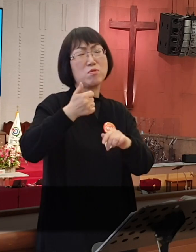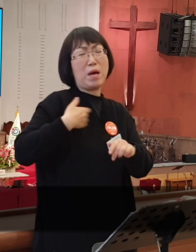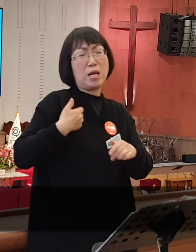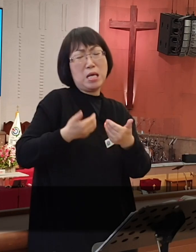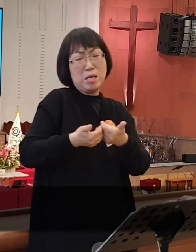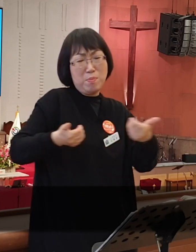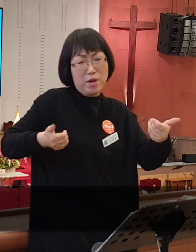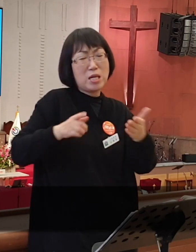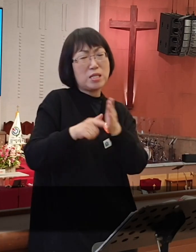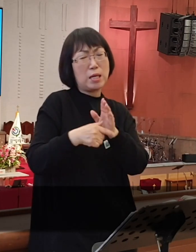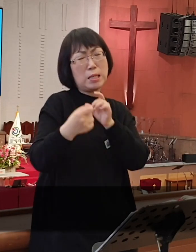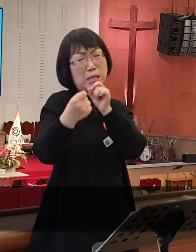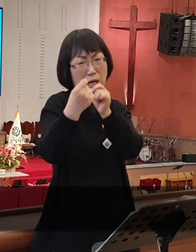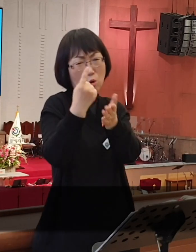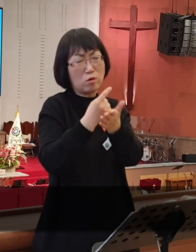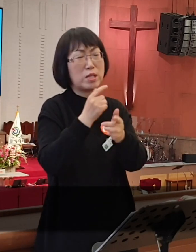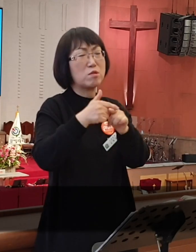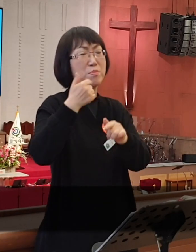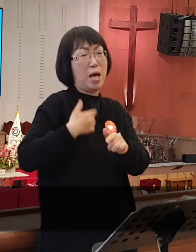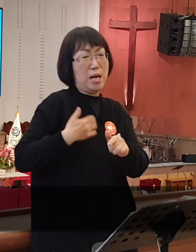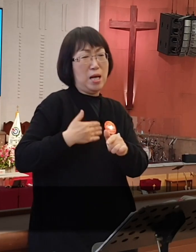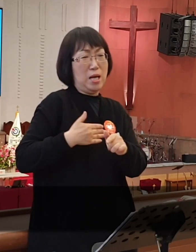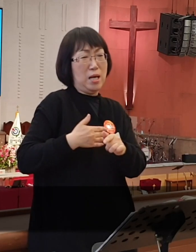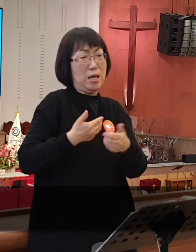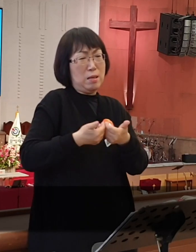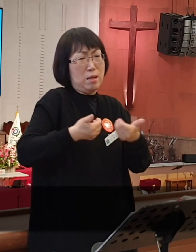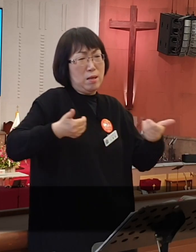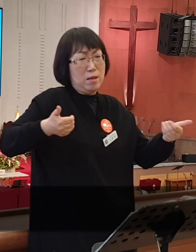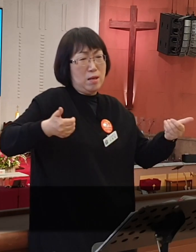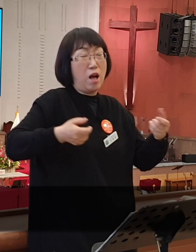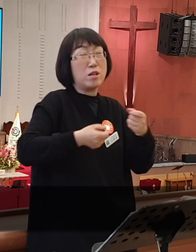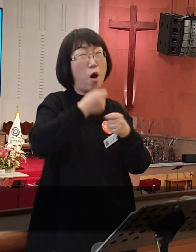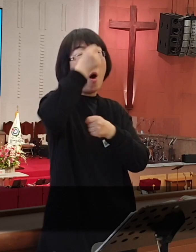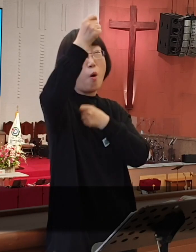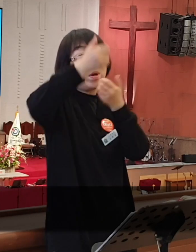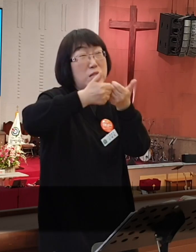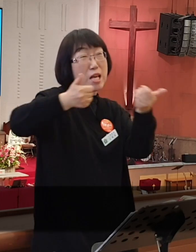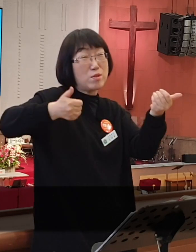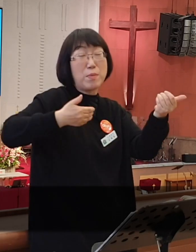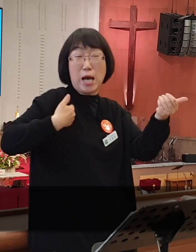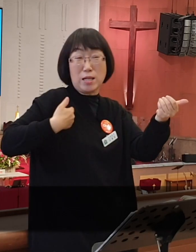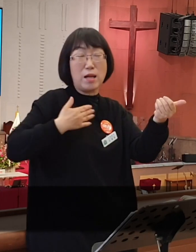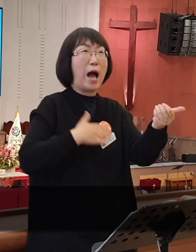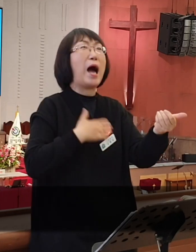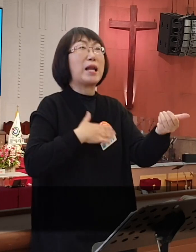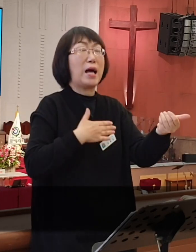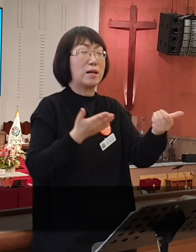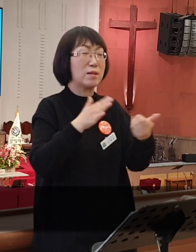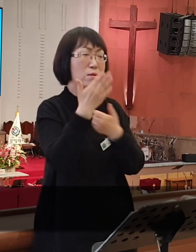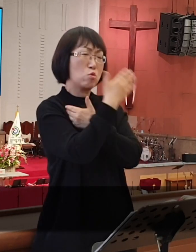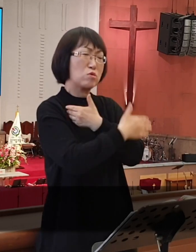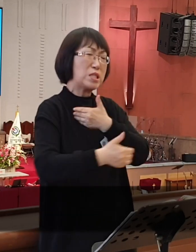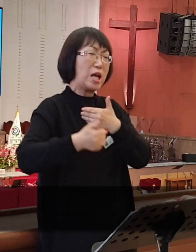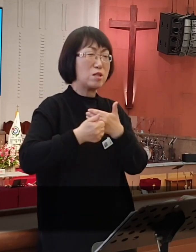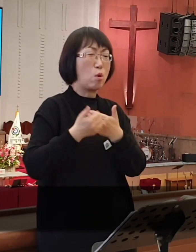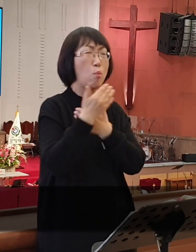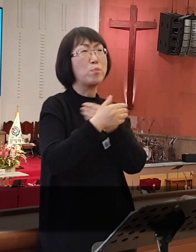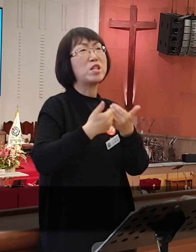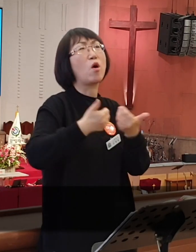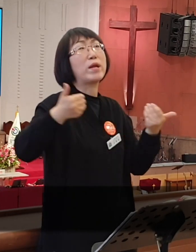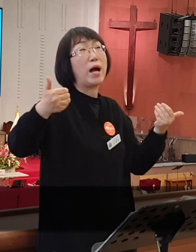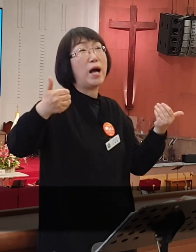시간, 작별할 시간이 왔어요. 이 작별이 영원한 작별이 아닌 것을 예수님은 아십니다. 하지만 육체적으로 떠나가는